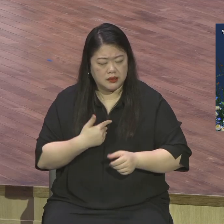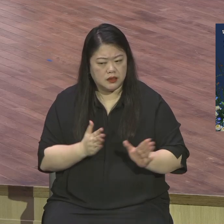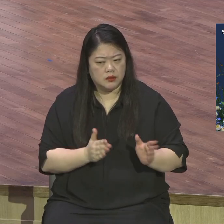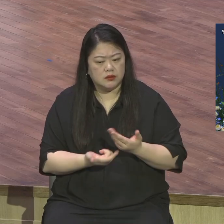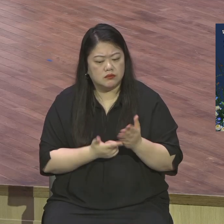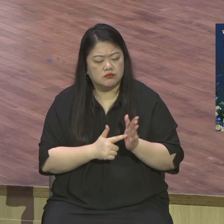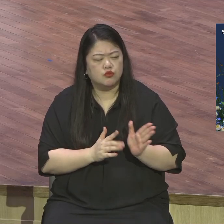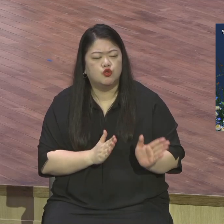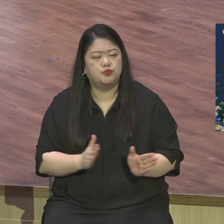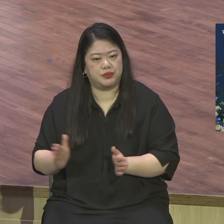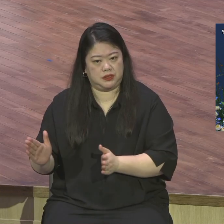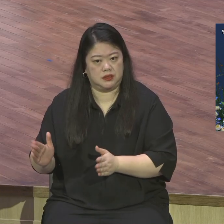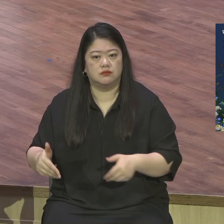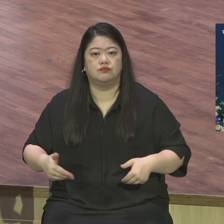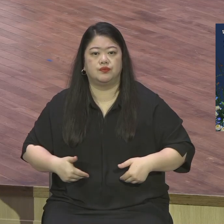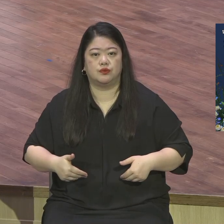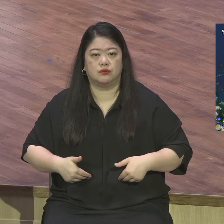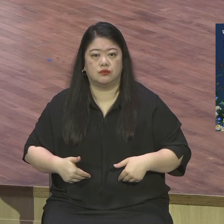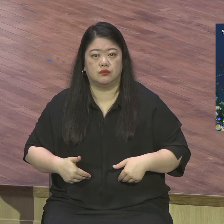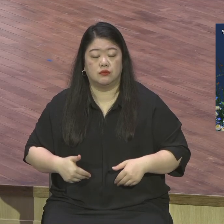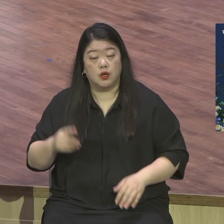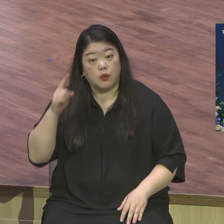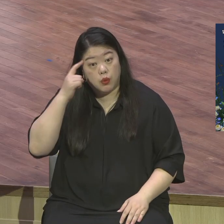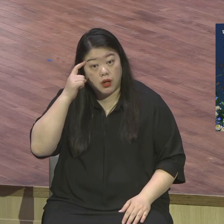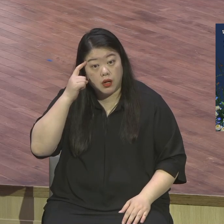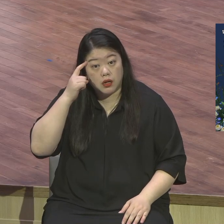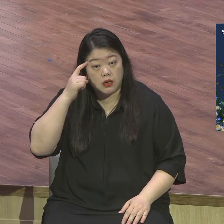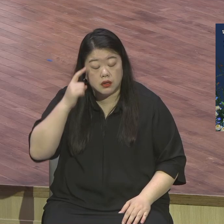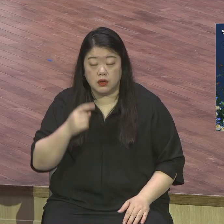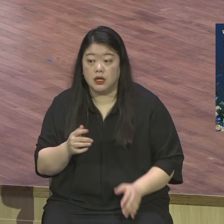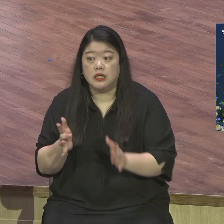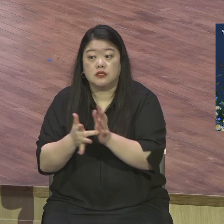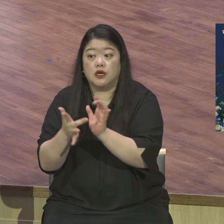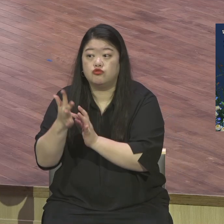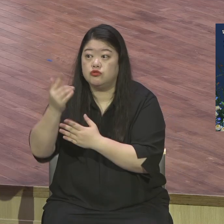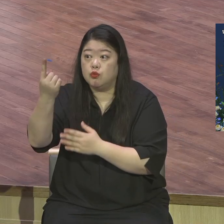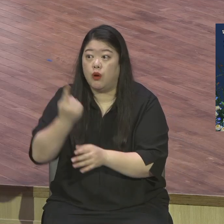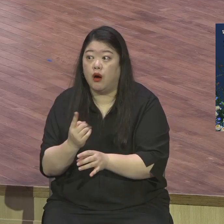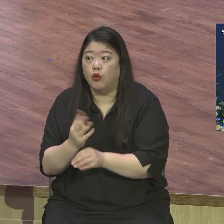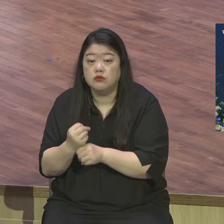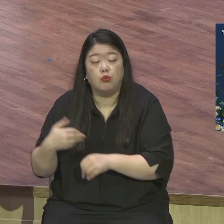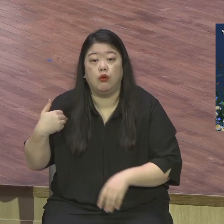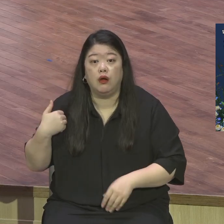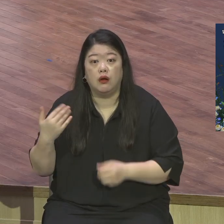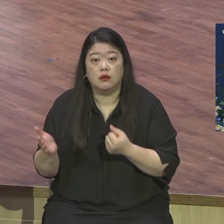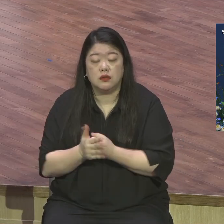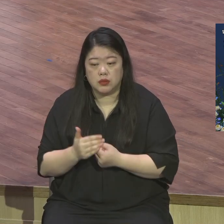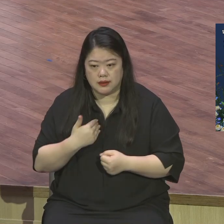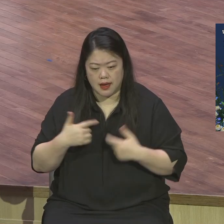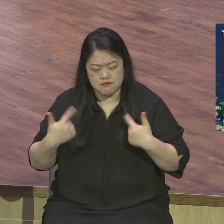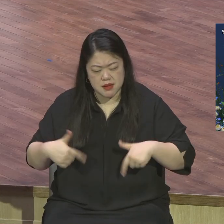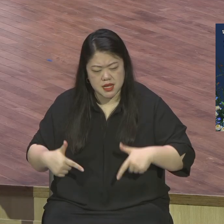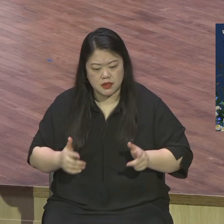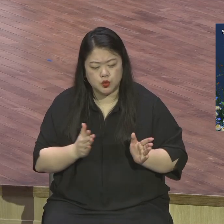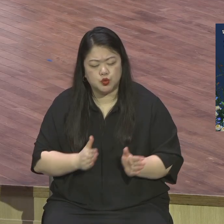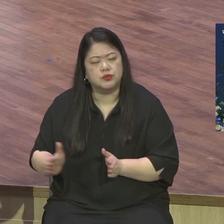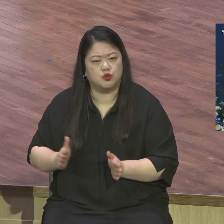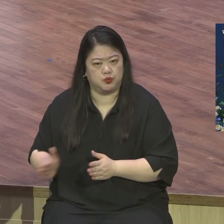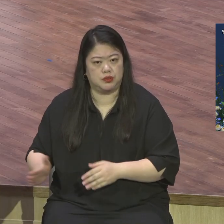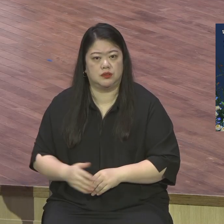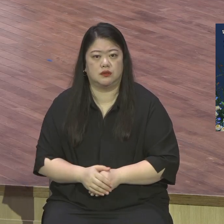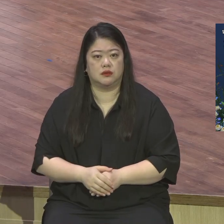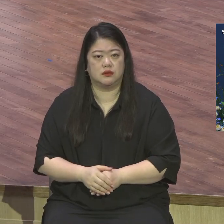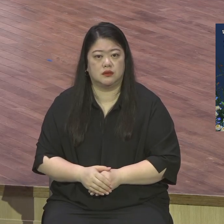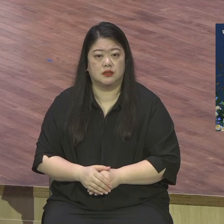언제 하나님 앞에 설지 몰라 내가 언제 저는 매일 밤잘 이